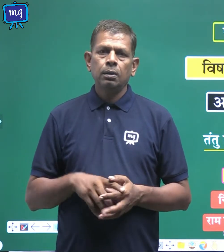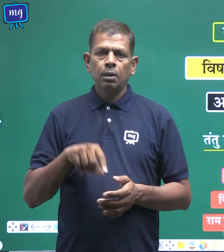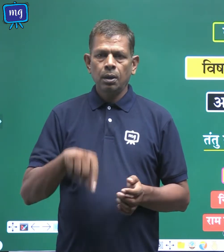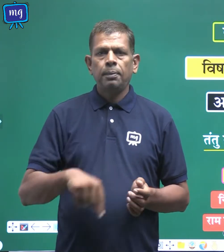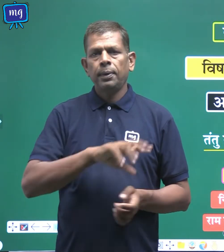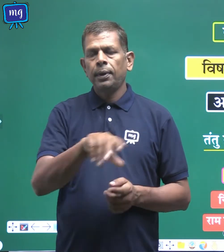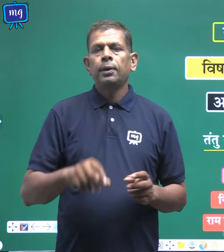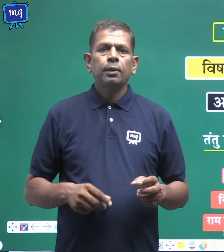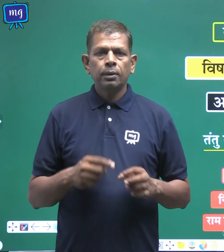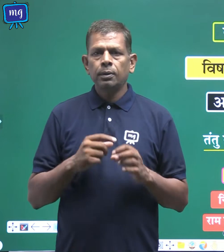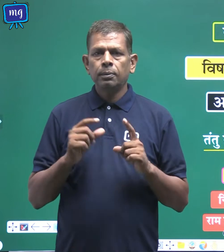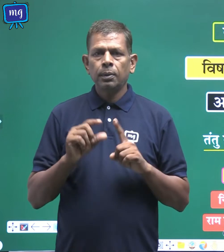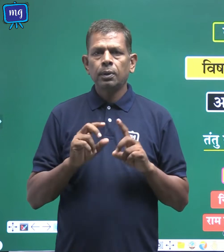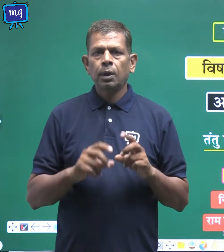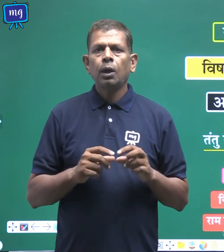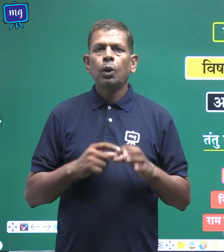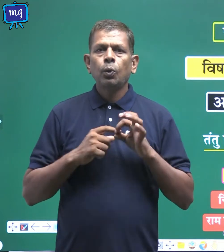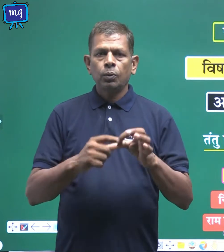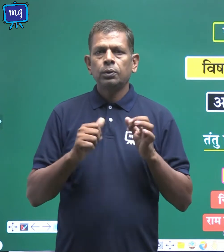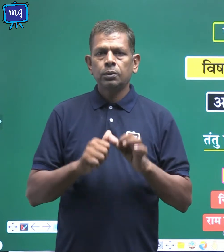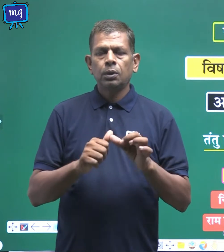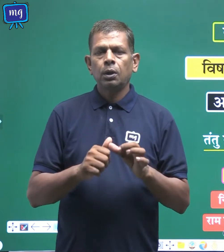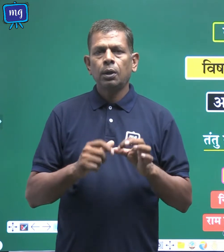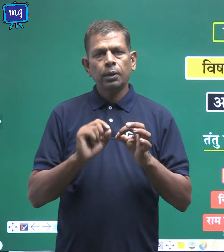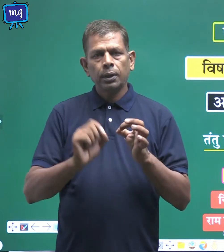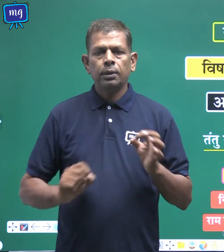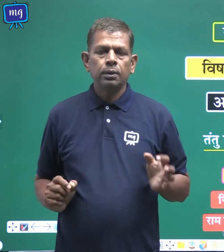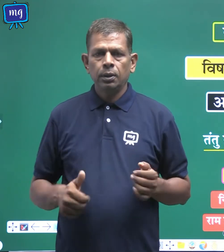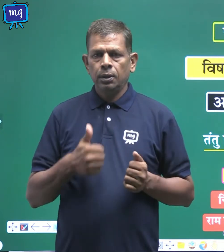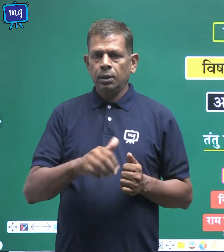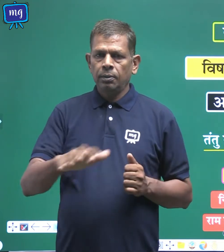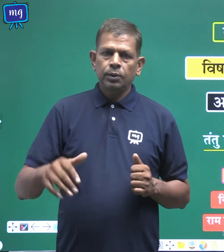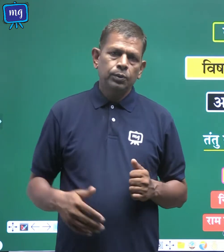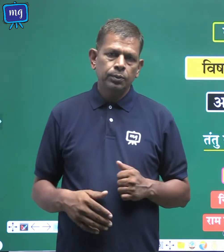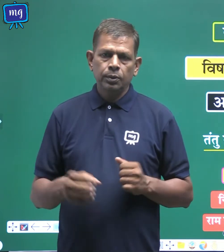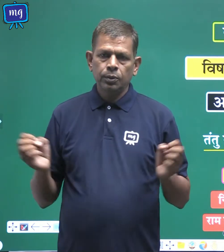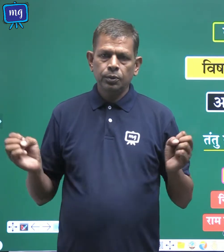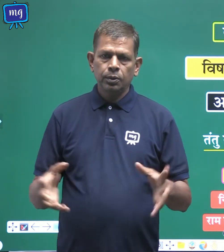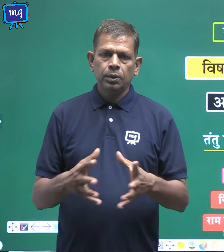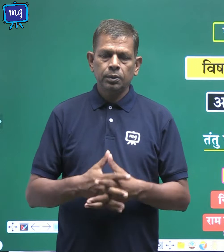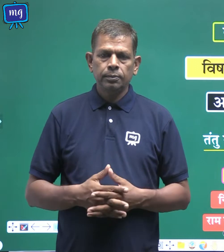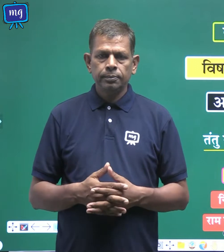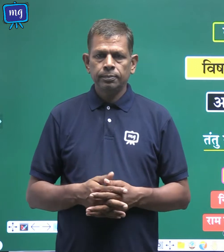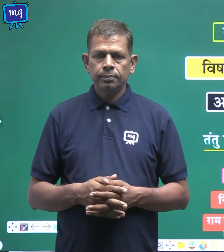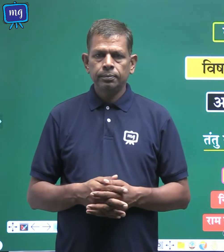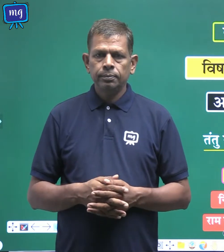हम इस अध्याय के प्रश्नोत्तर करेंगे। ठीक है बच्चों, शुरू करते हैं।